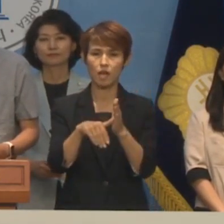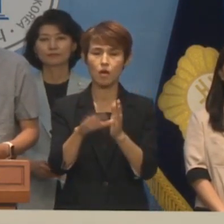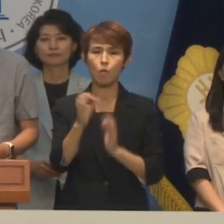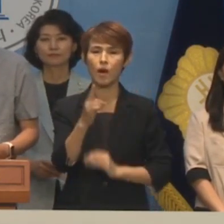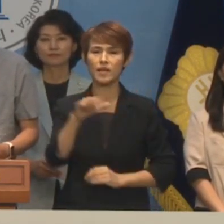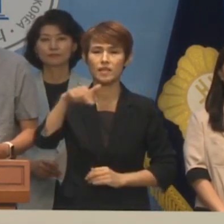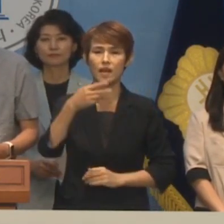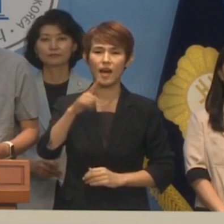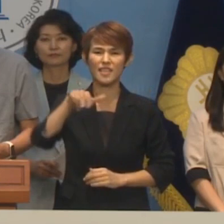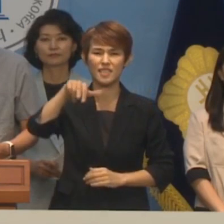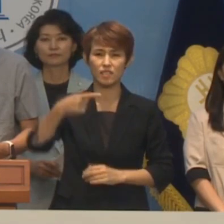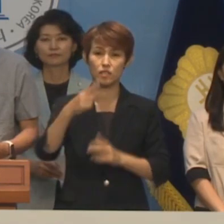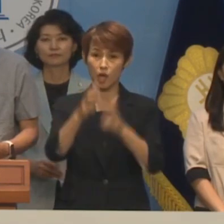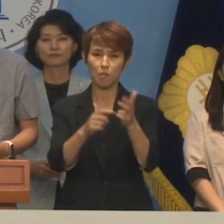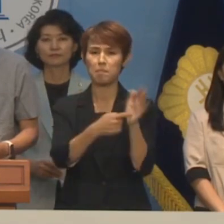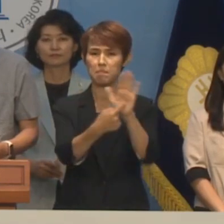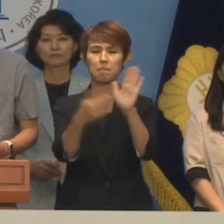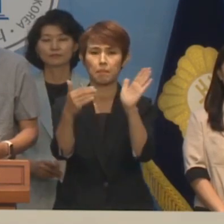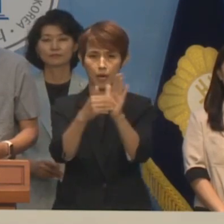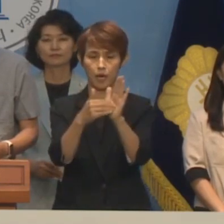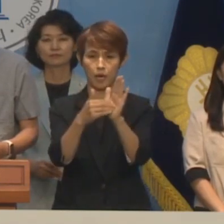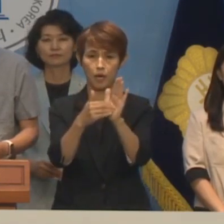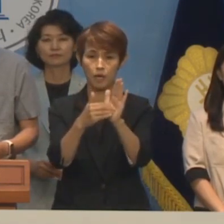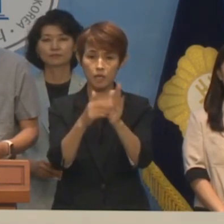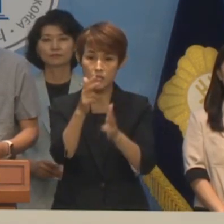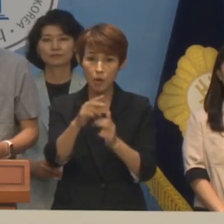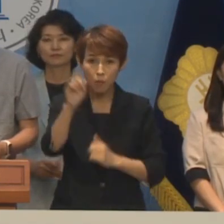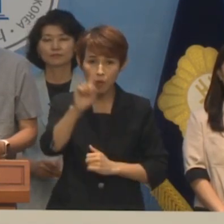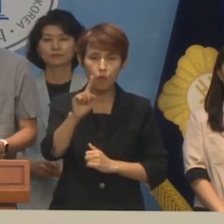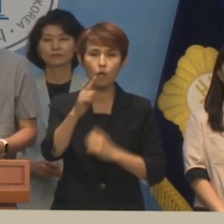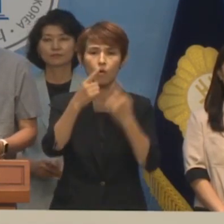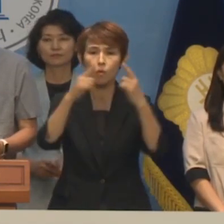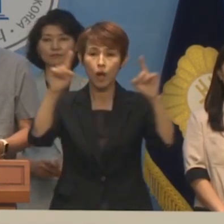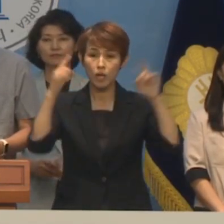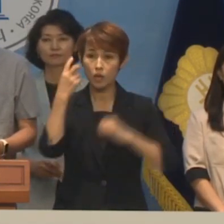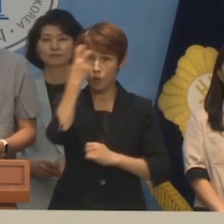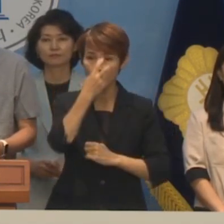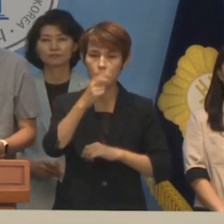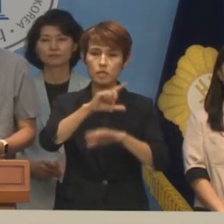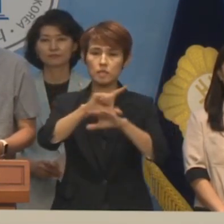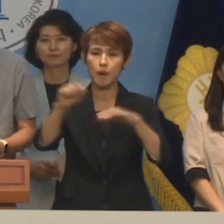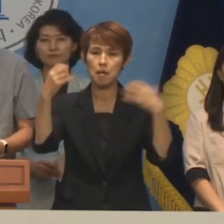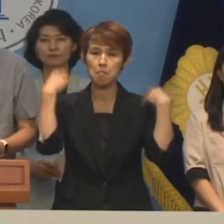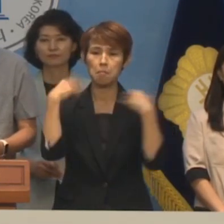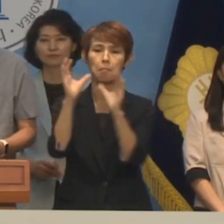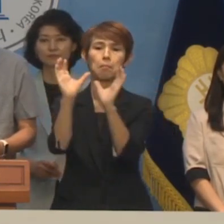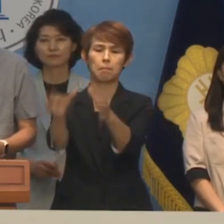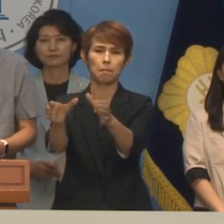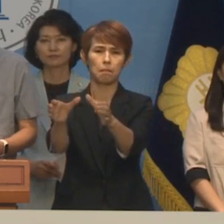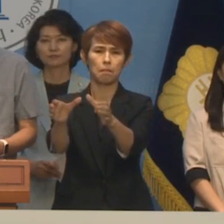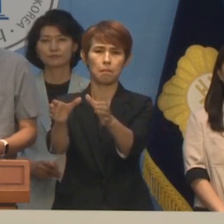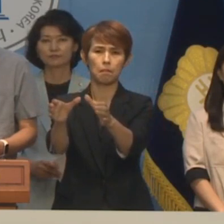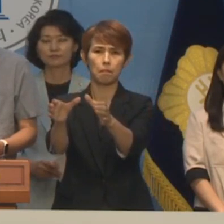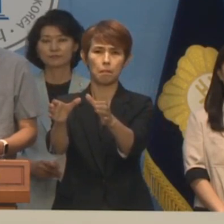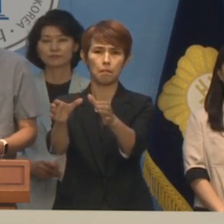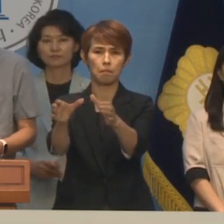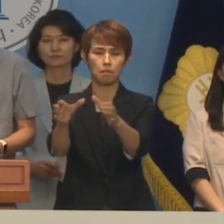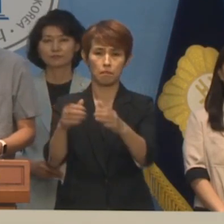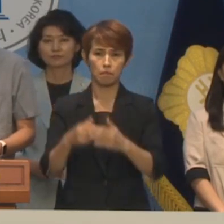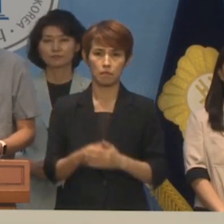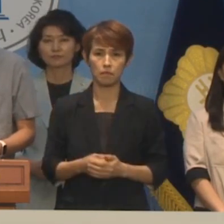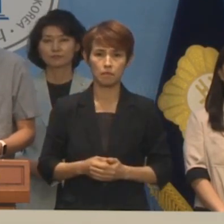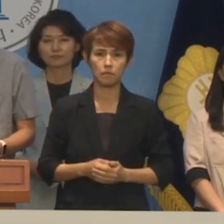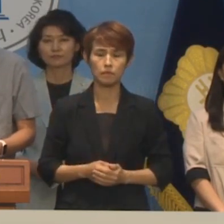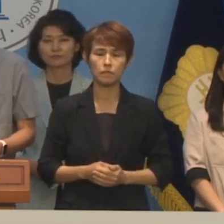사업을 발표했다. 라이즈 사업은 대학 관리 권한을 지방자치단체에 넘기는 것을 정책의